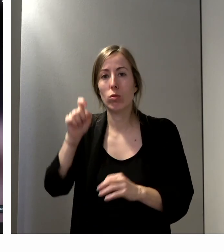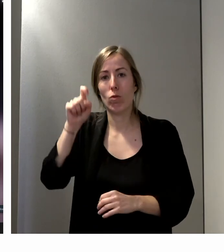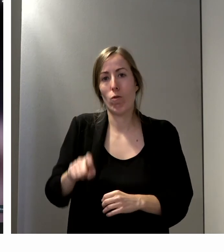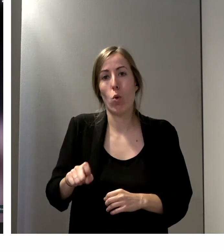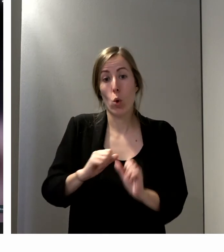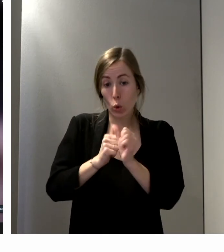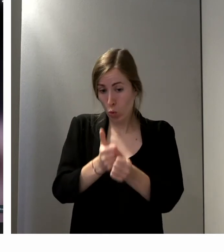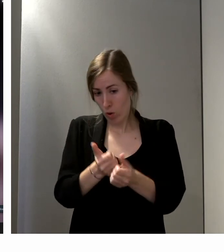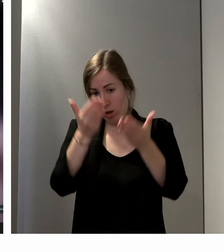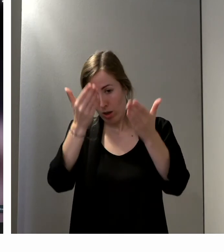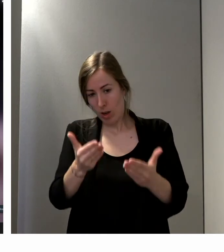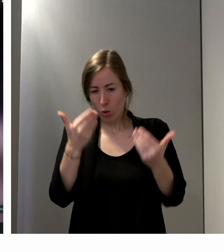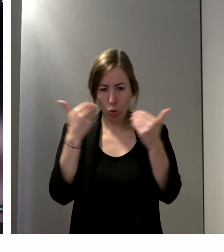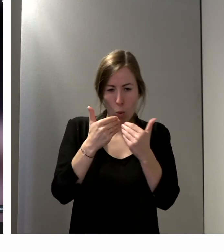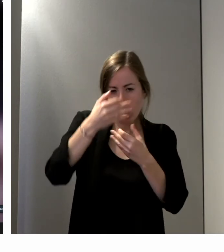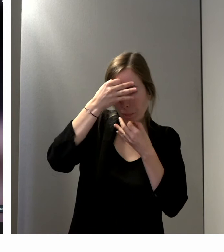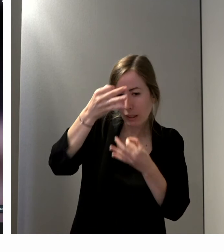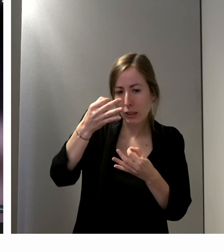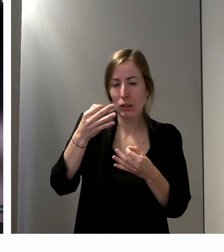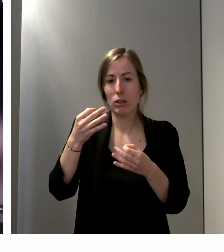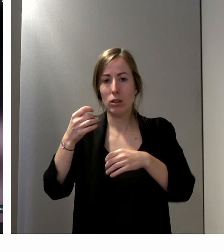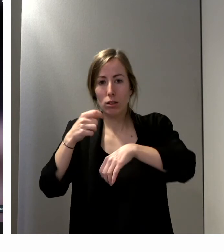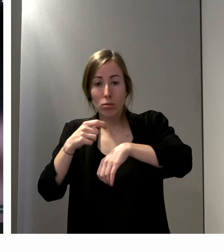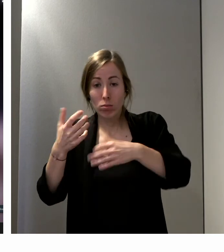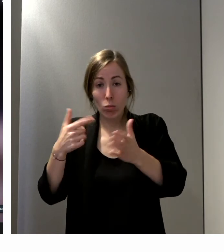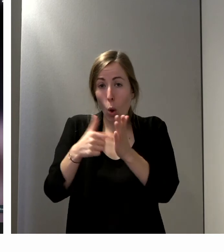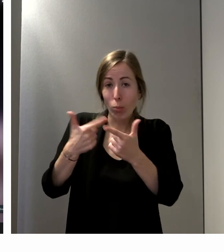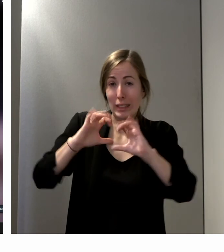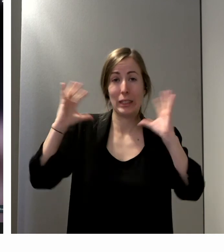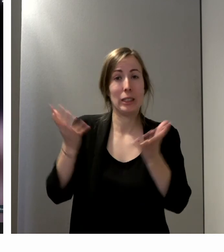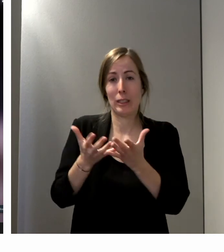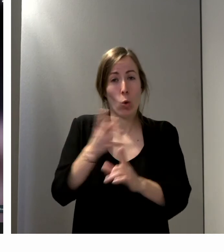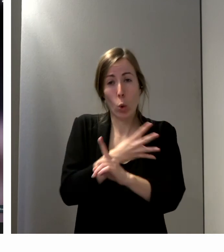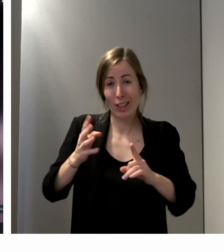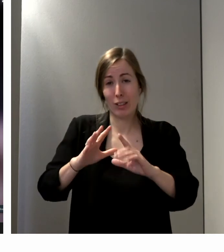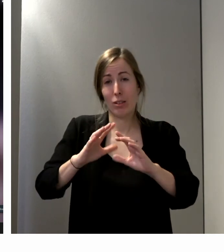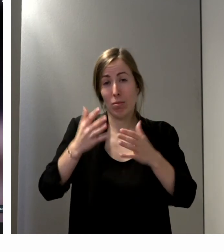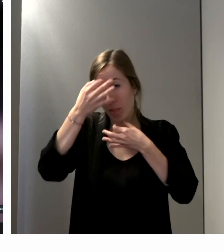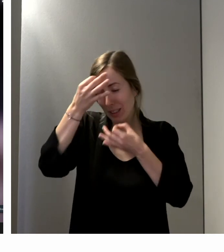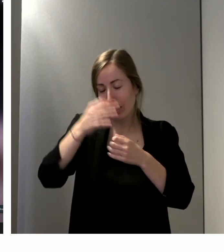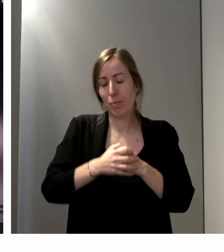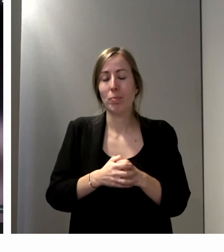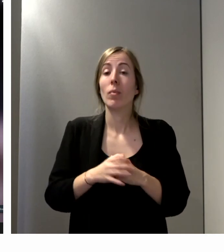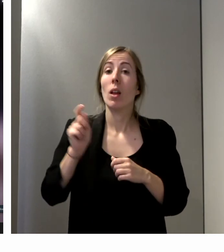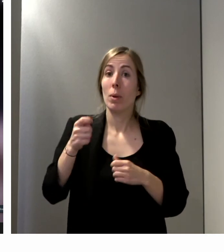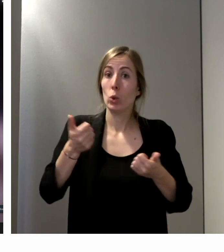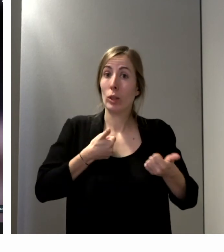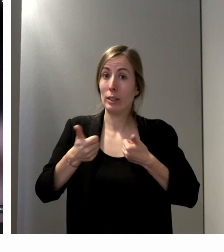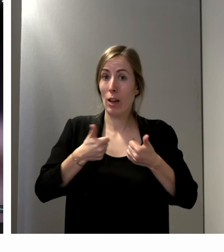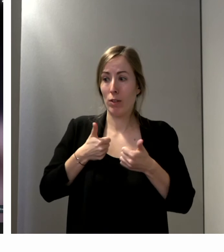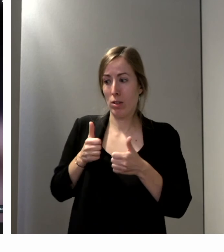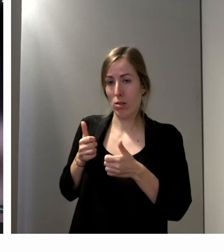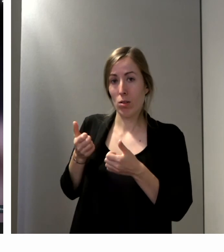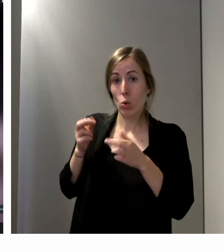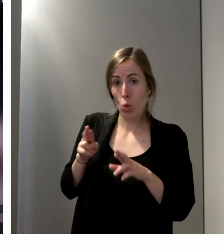personne, selon chaque demande, selon chaque temps. Et enfin, le service assure le libre choix de